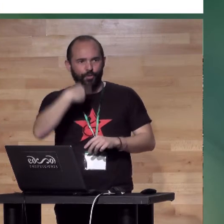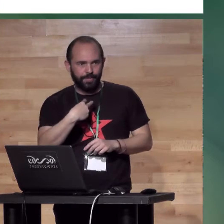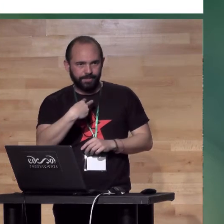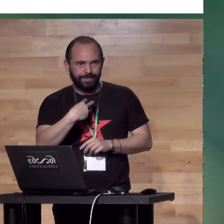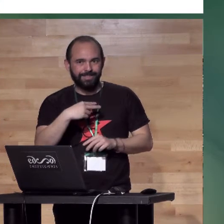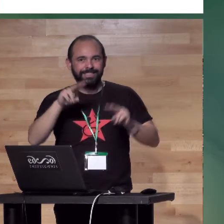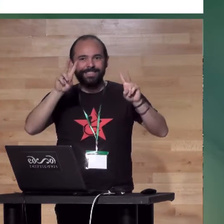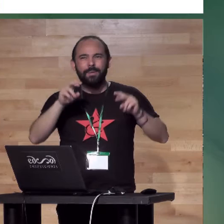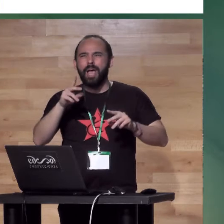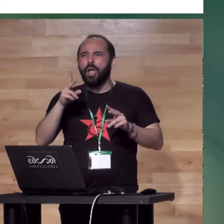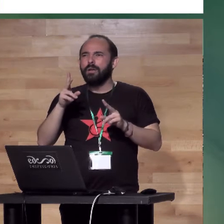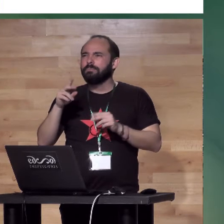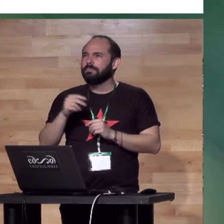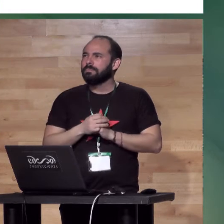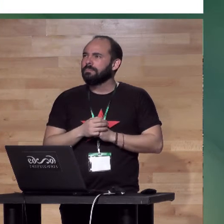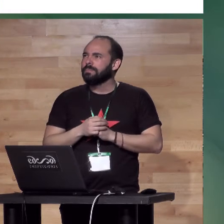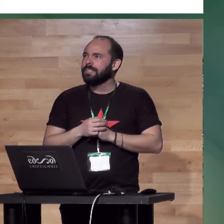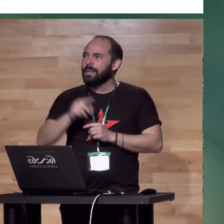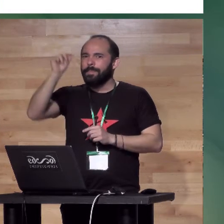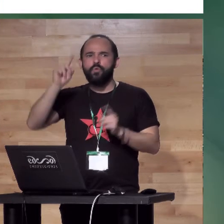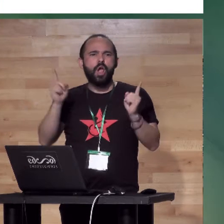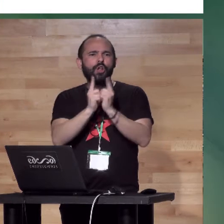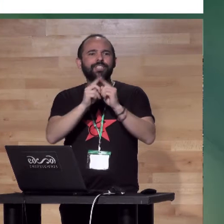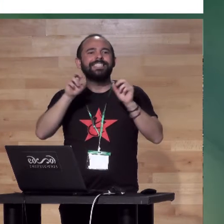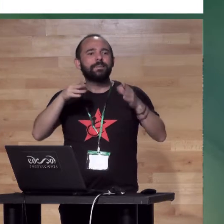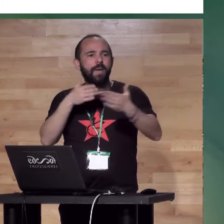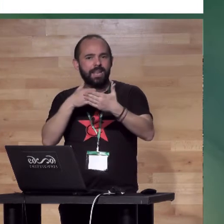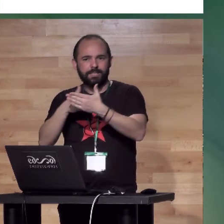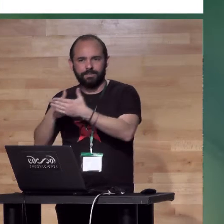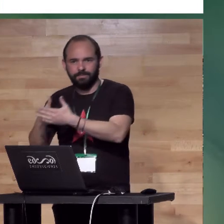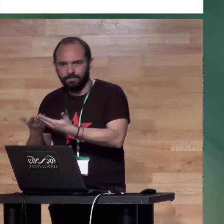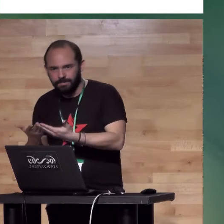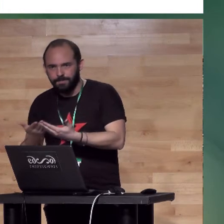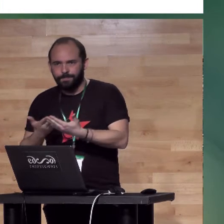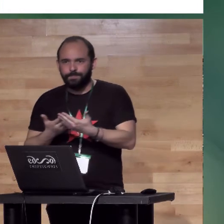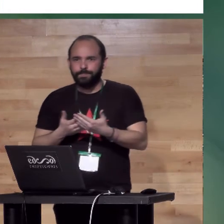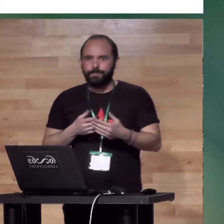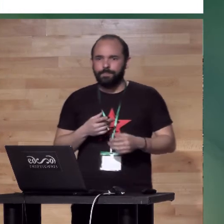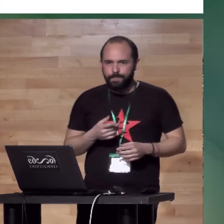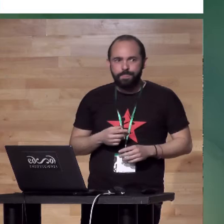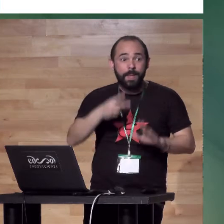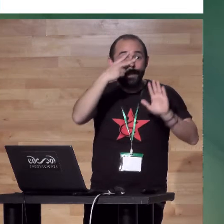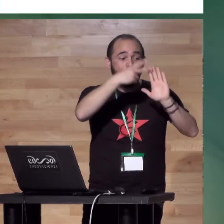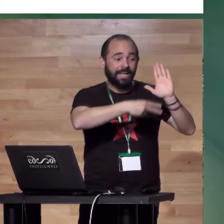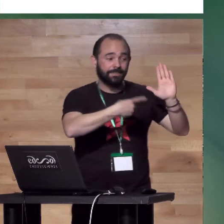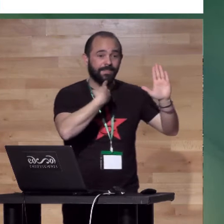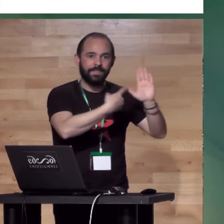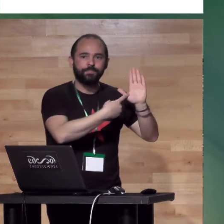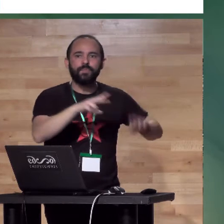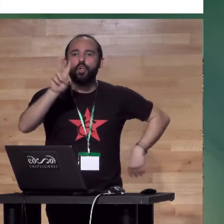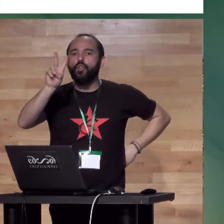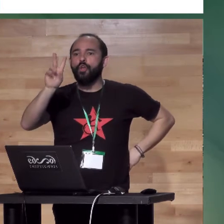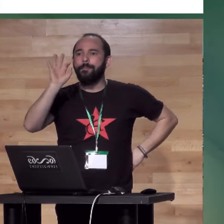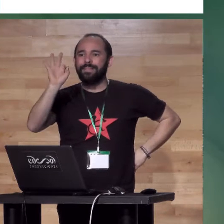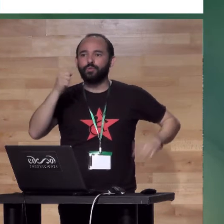El concurso que lo organizaba Fundación 11. Era películas o cortos sin barreras.